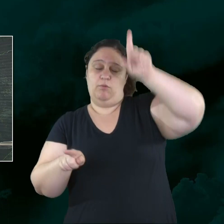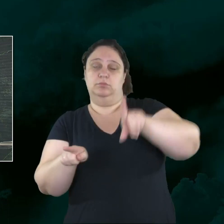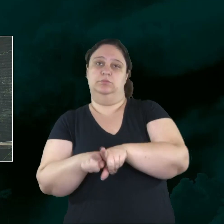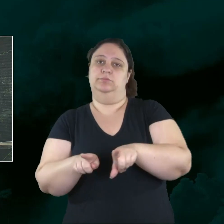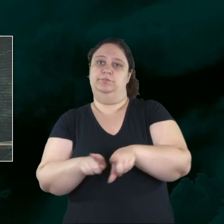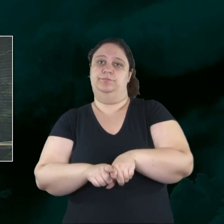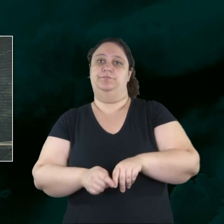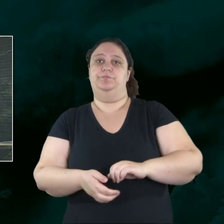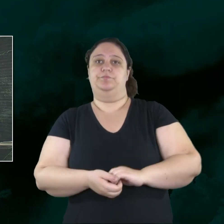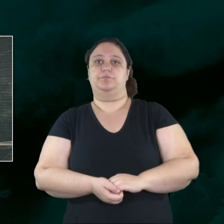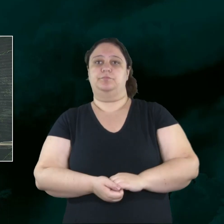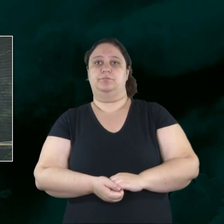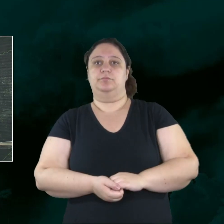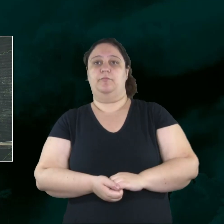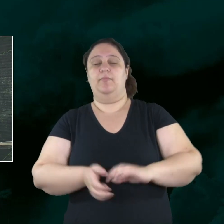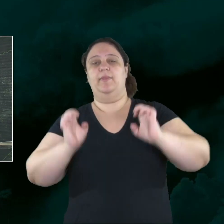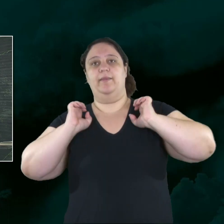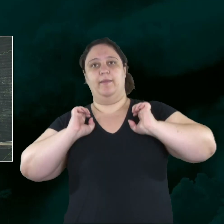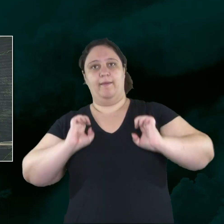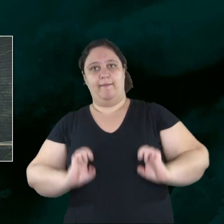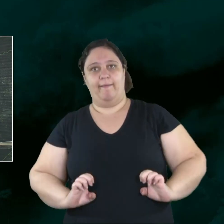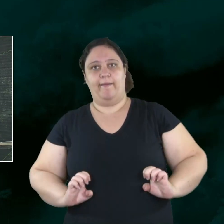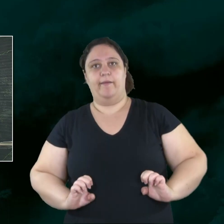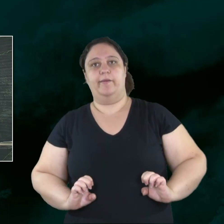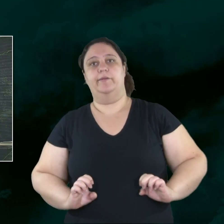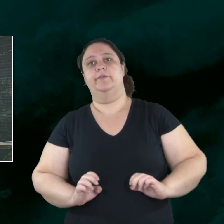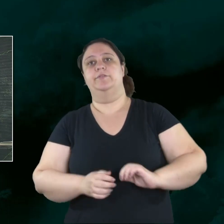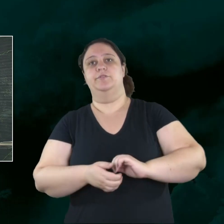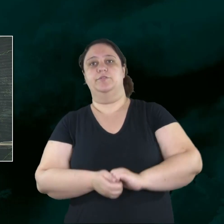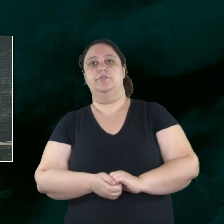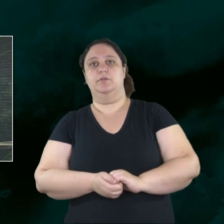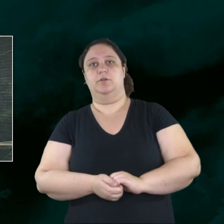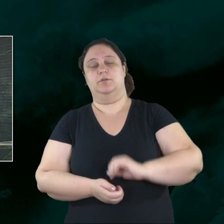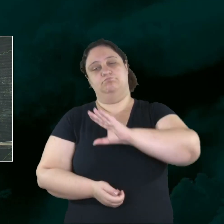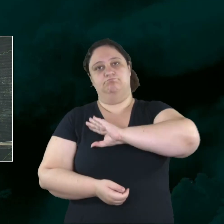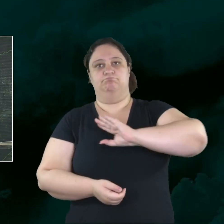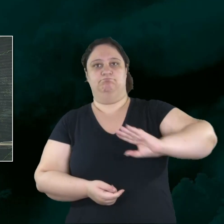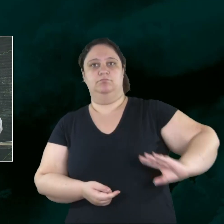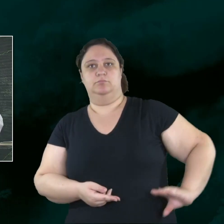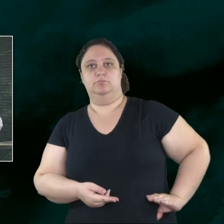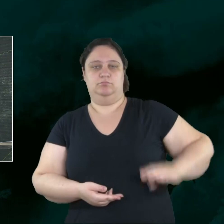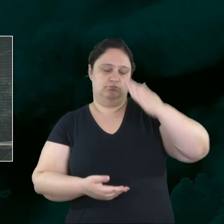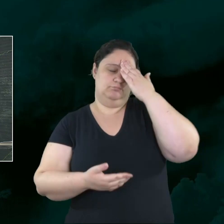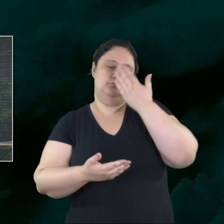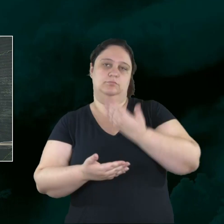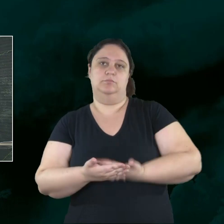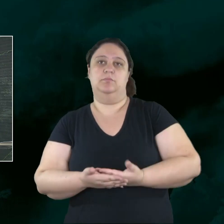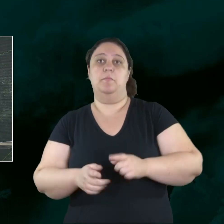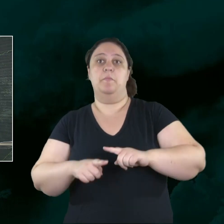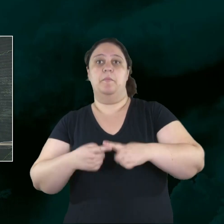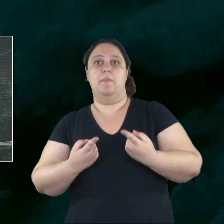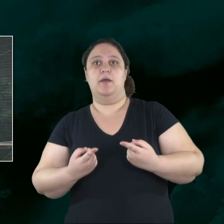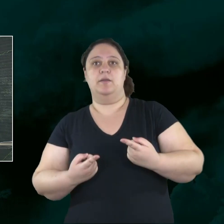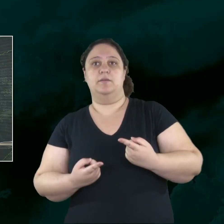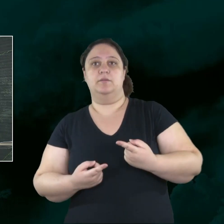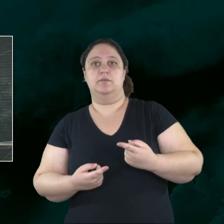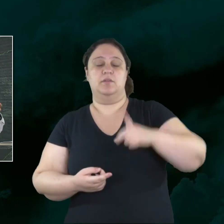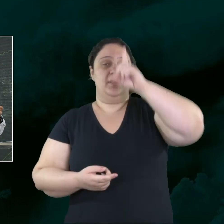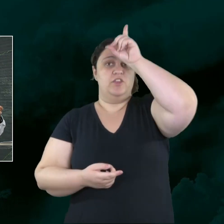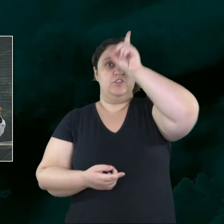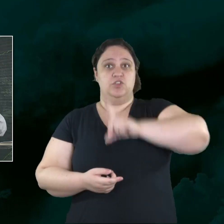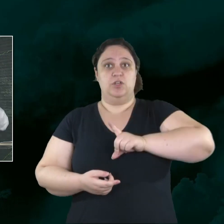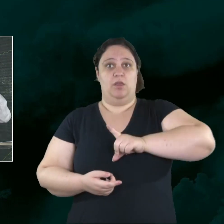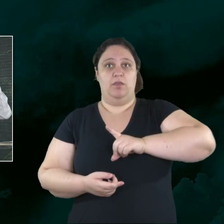base na ética e moral do cristianismo, né, mas o direito romano é